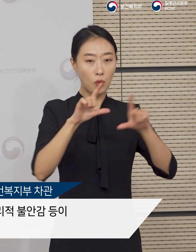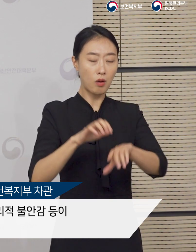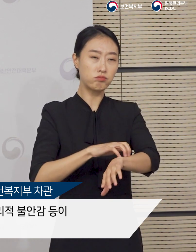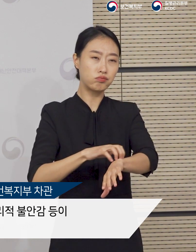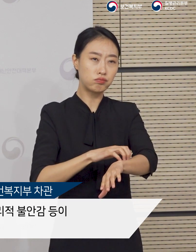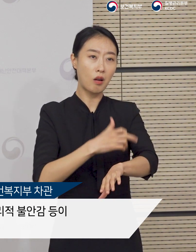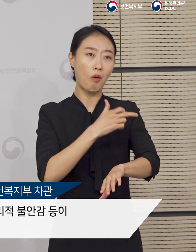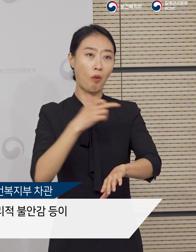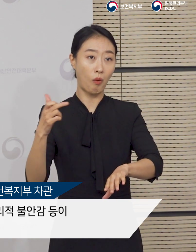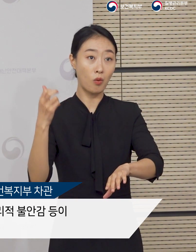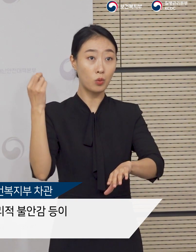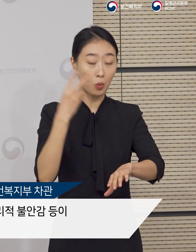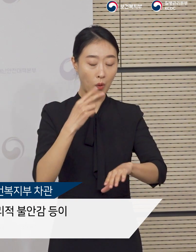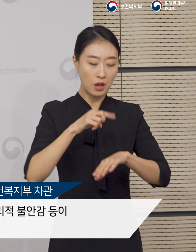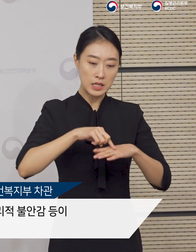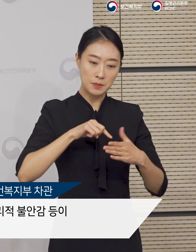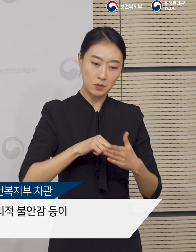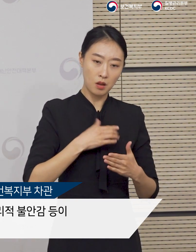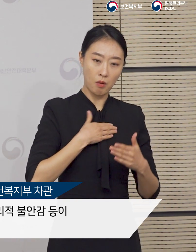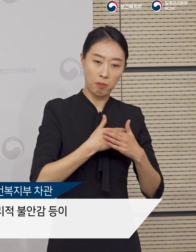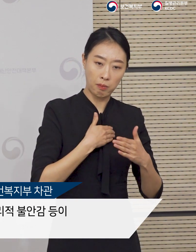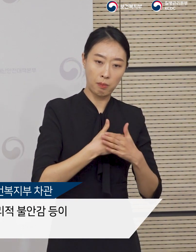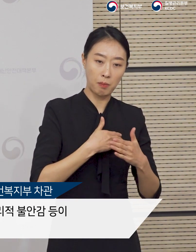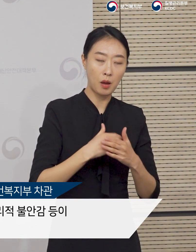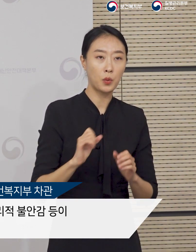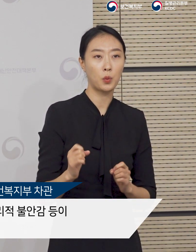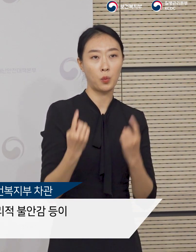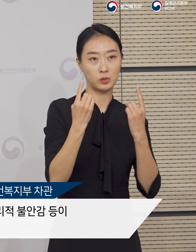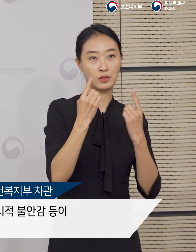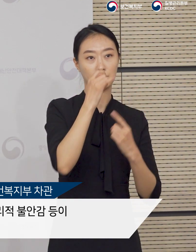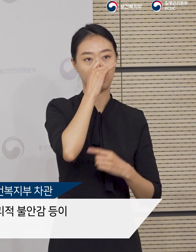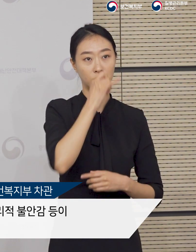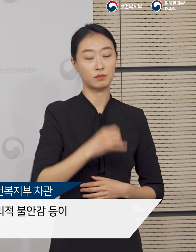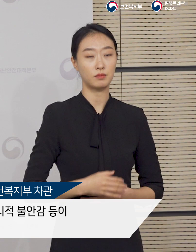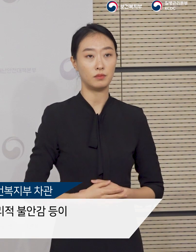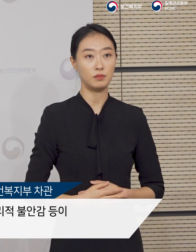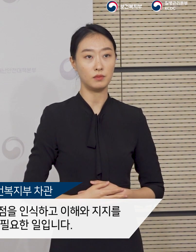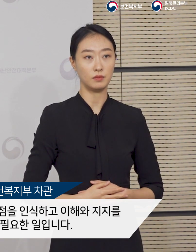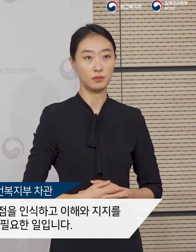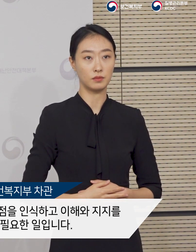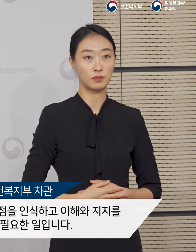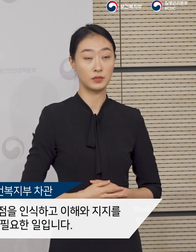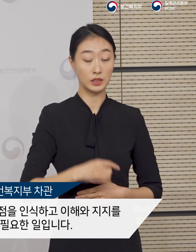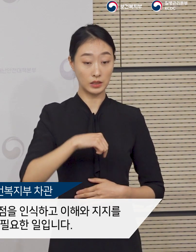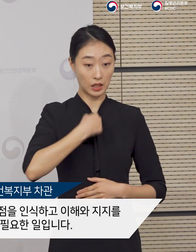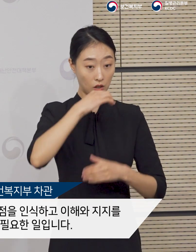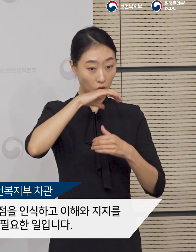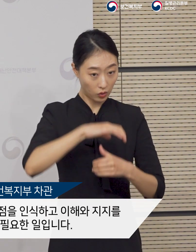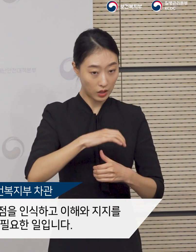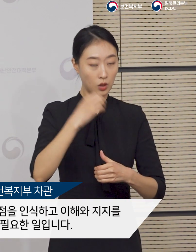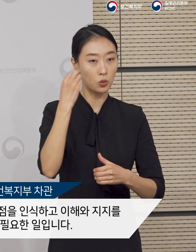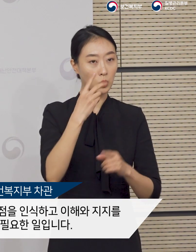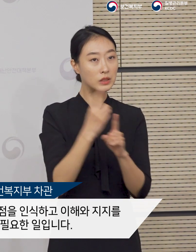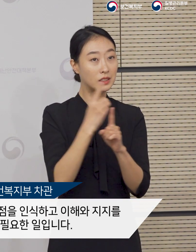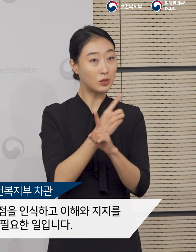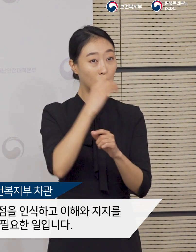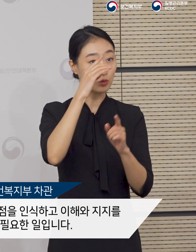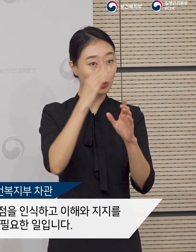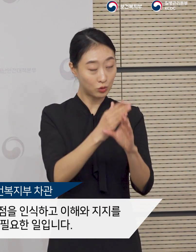불편뿐만 아니라 심리적 불안감 등이 동시에 나타날 수 있습니다. 자가격리 중이거나 치료 중인